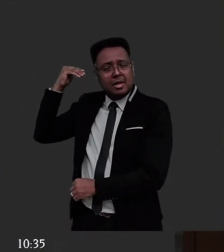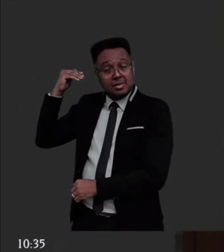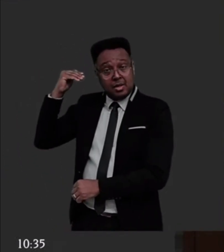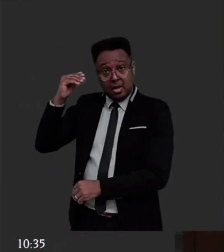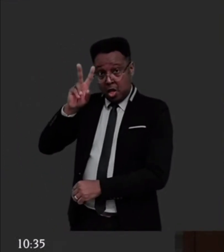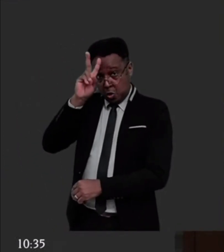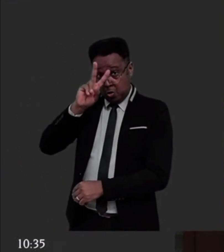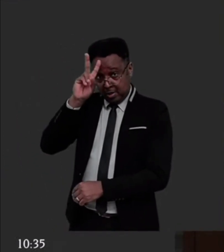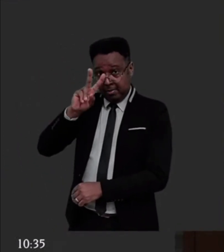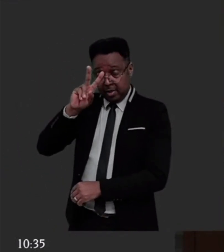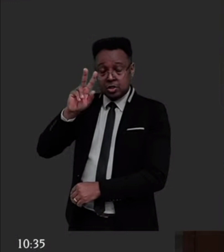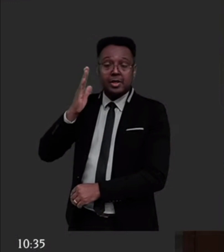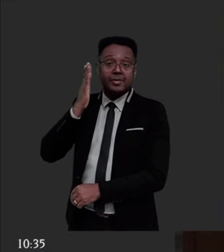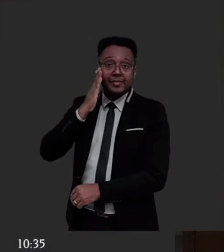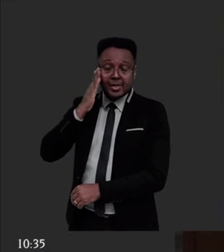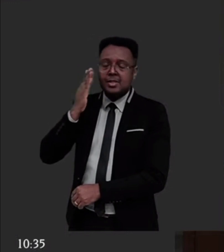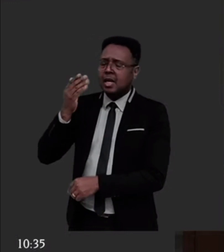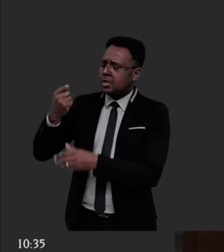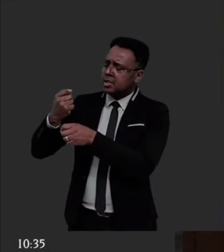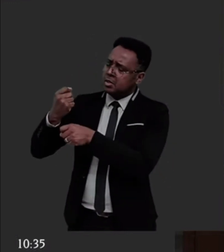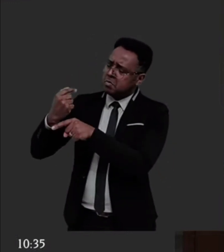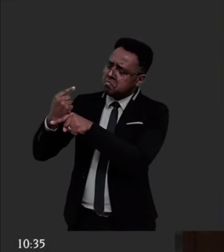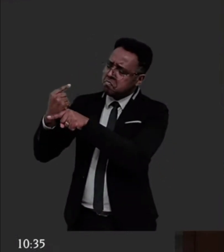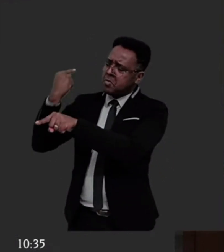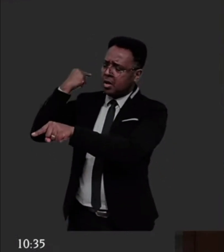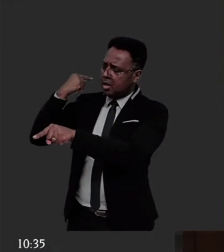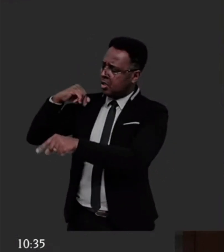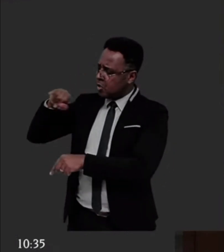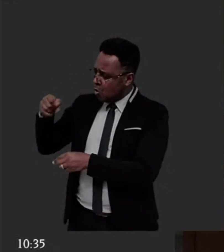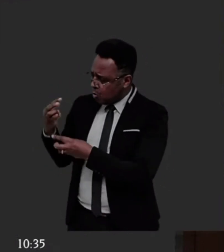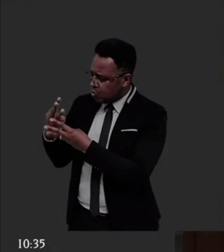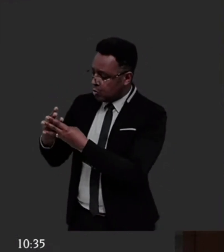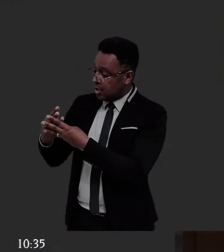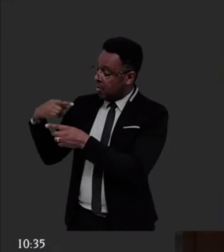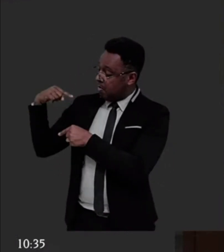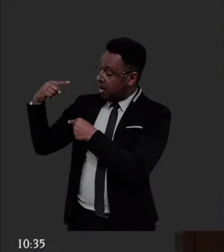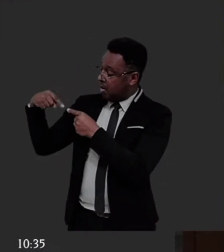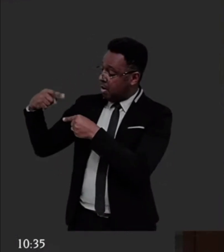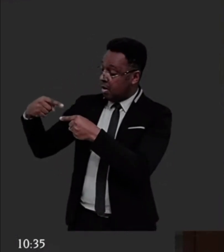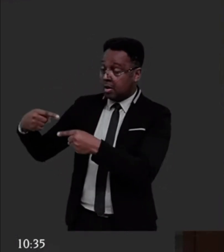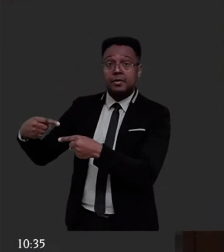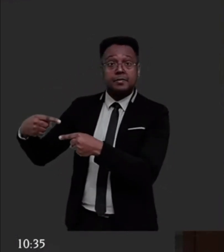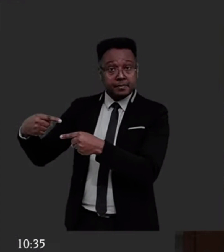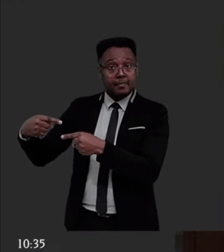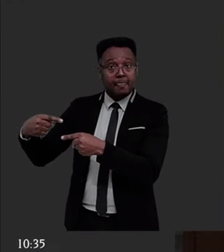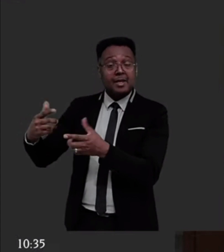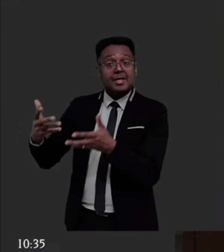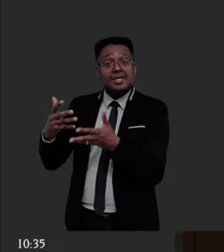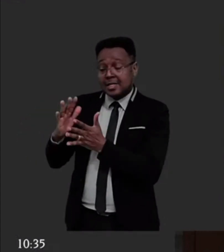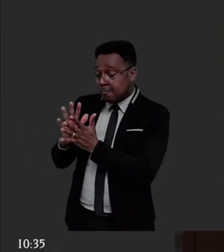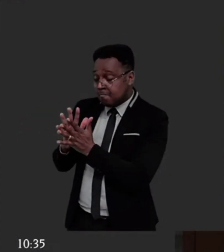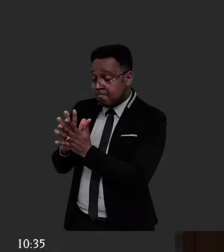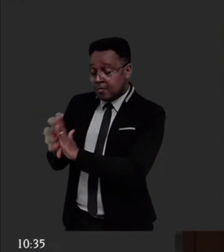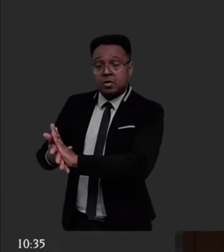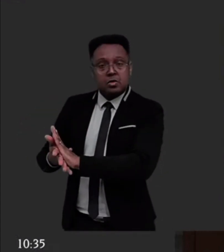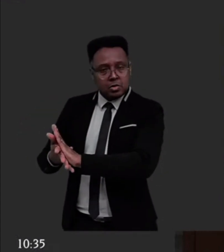historicamente combatida pelo adversário para que se desfizesse esta nação no mundo. Isto continua até hoje. E como o